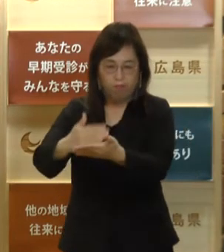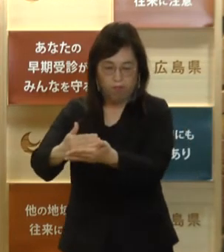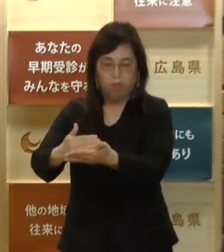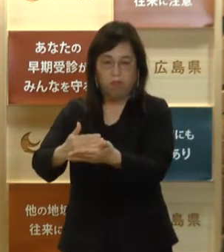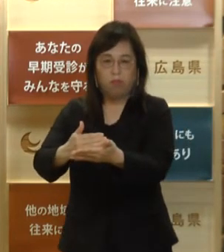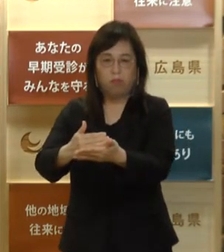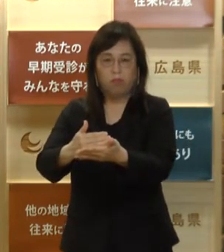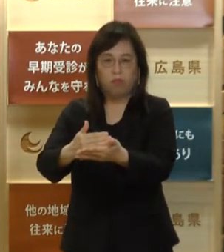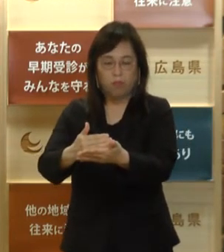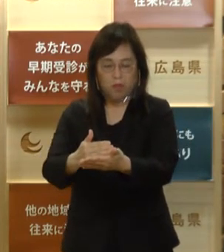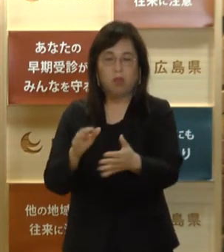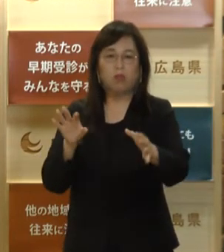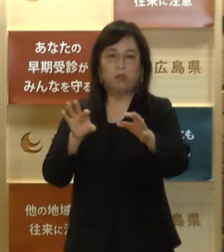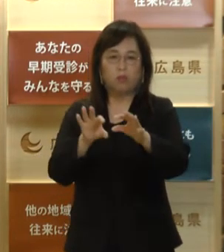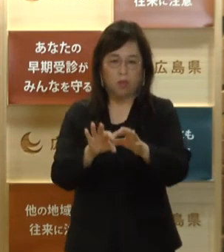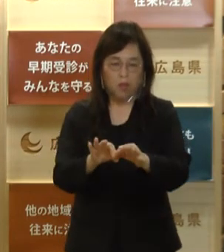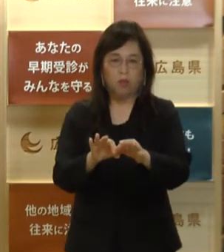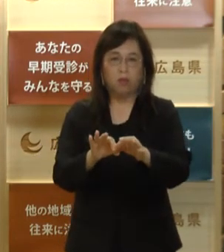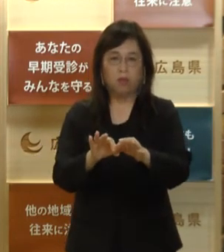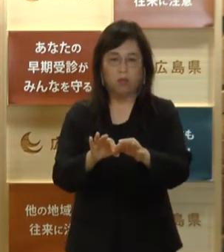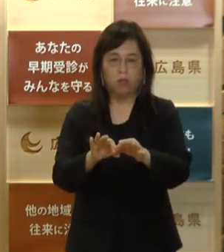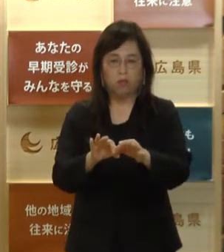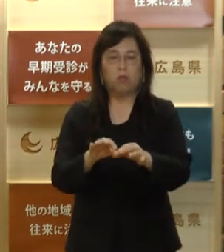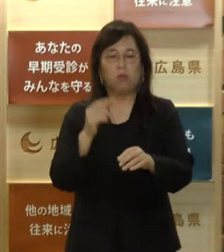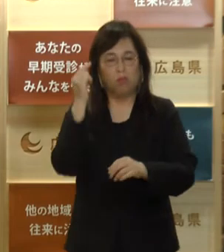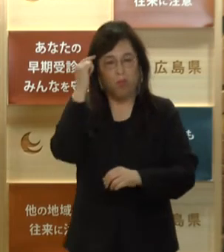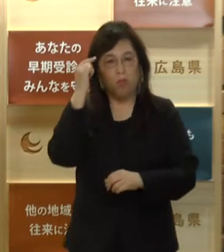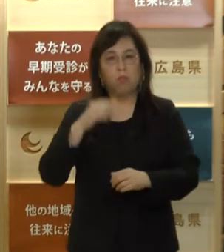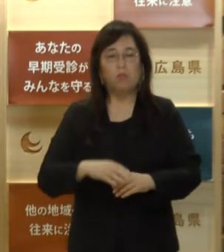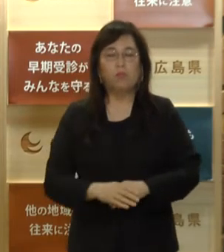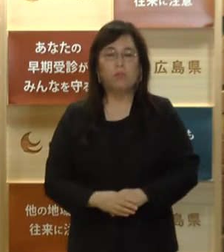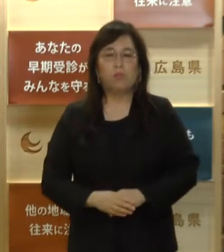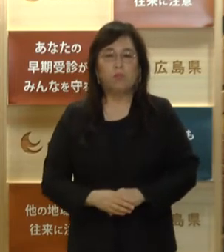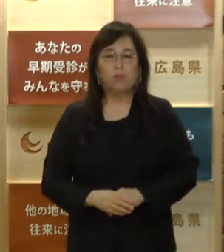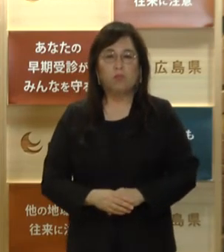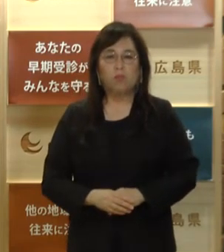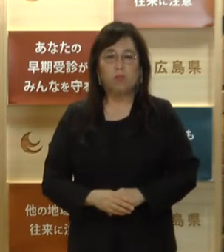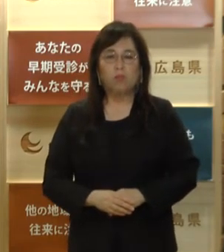ということにはつながっているというふうには、思っているんです。